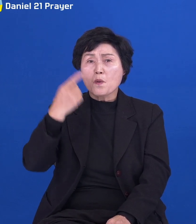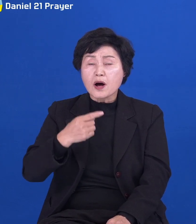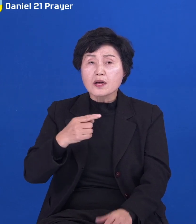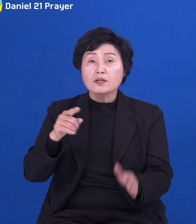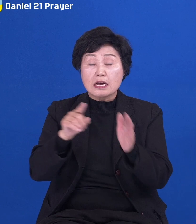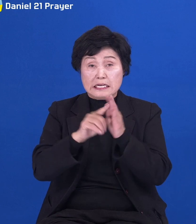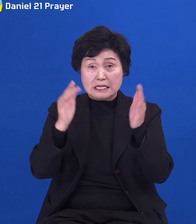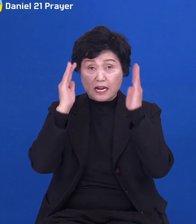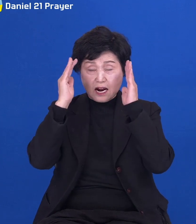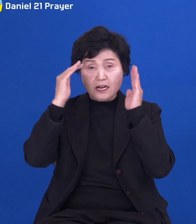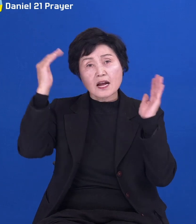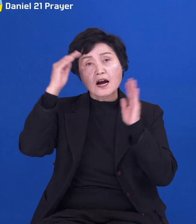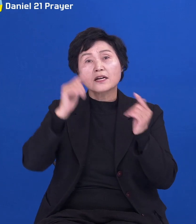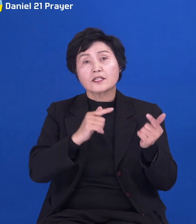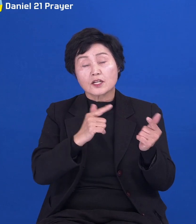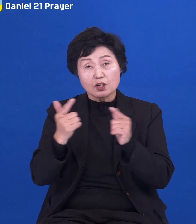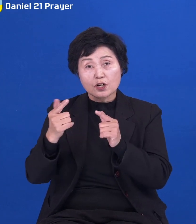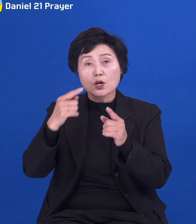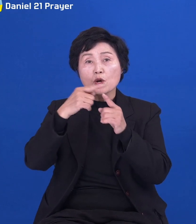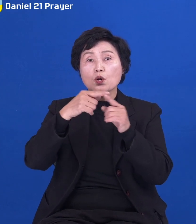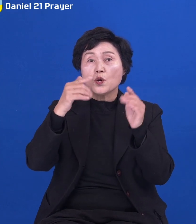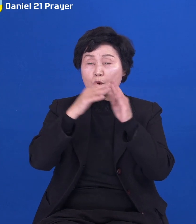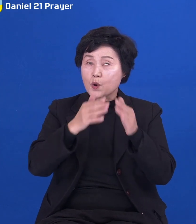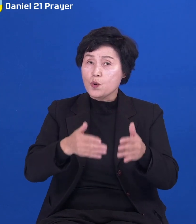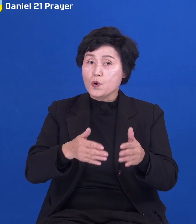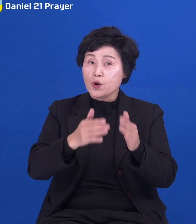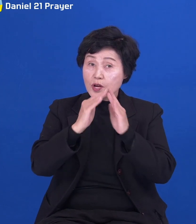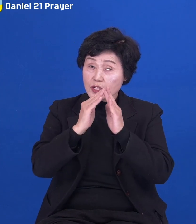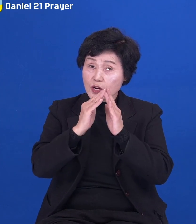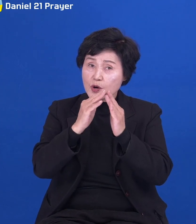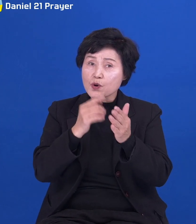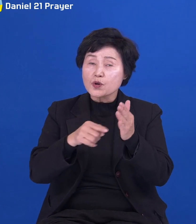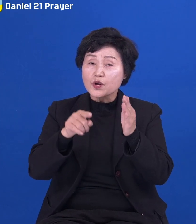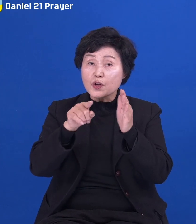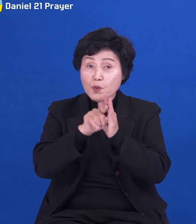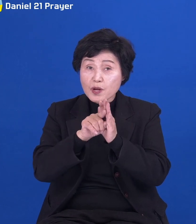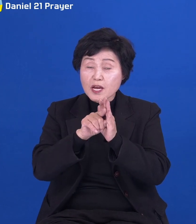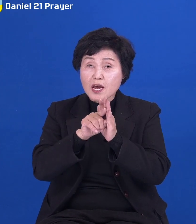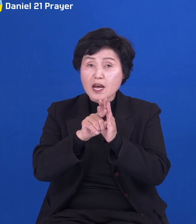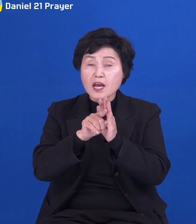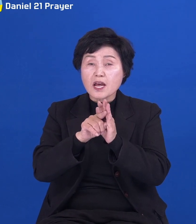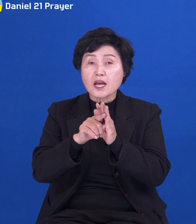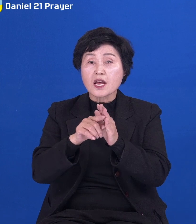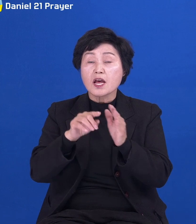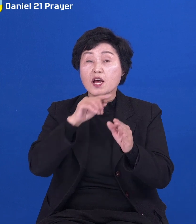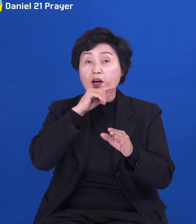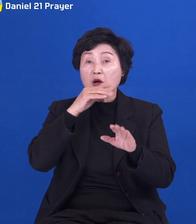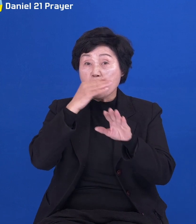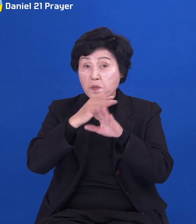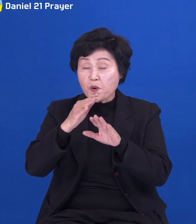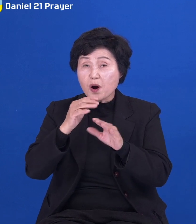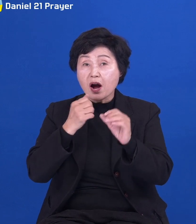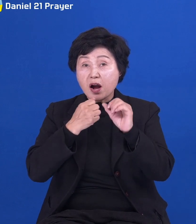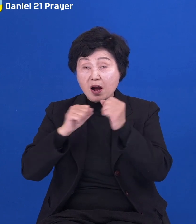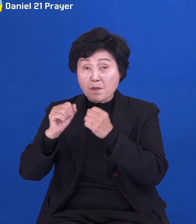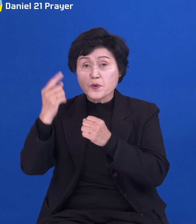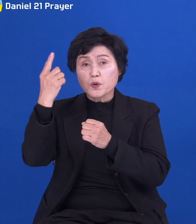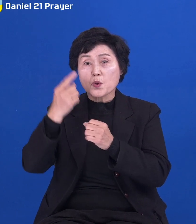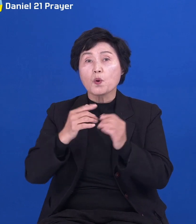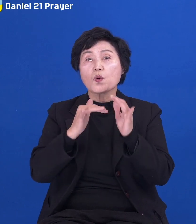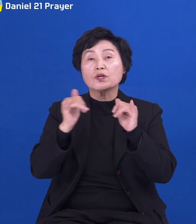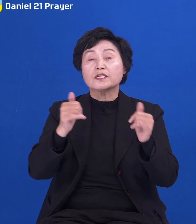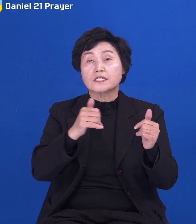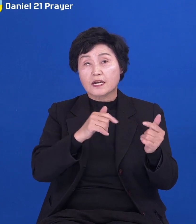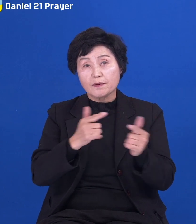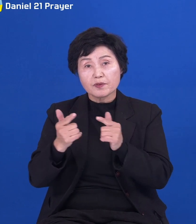학생들과 교회를 개척해서 가는 북한 탈북민 목회자들, 여러분들이 기도와 물질로 섬겨 주십시오. 총과 폭탄으로는